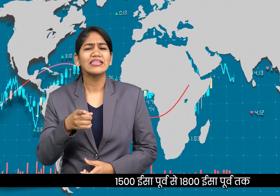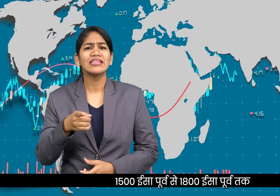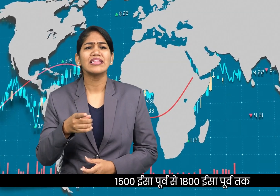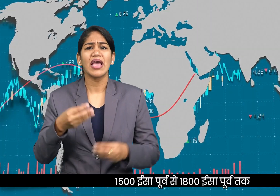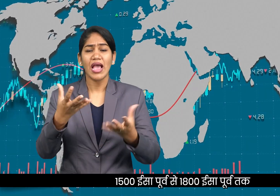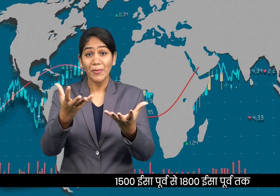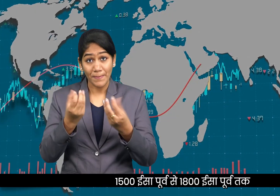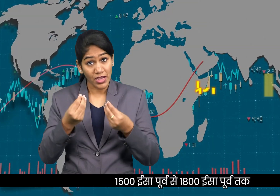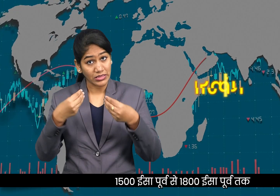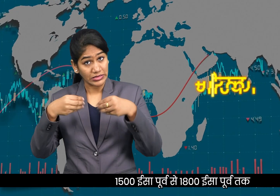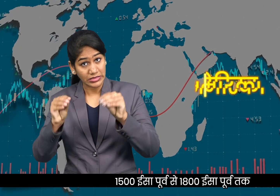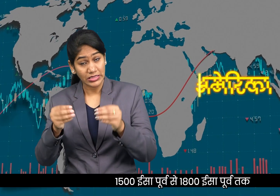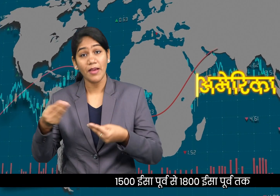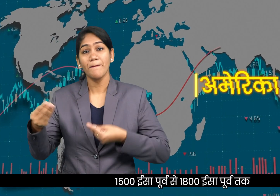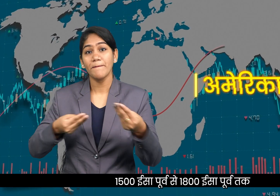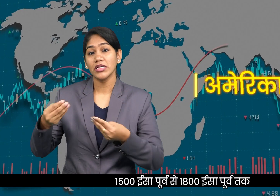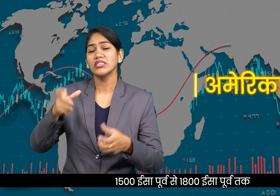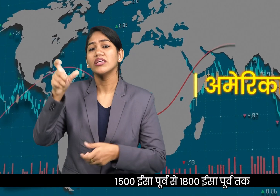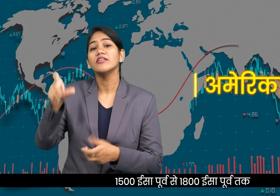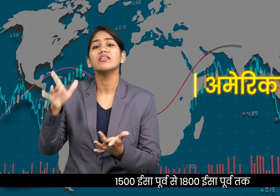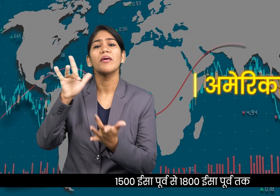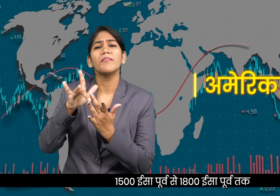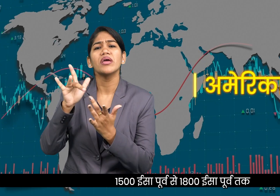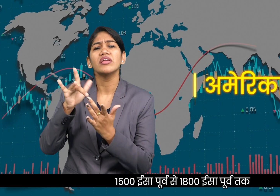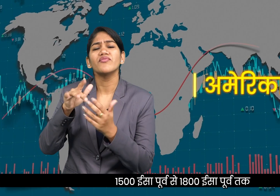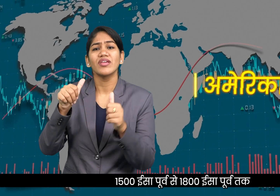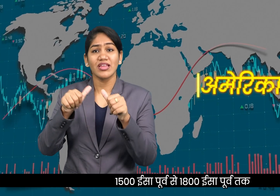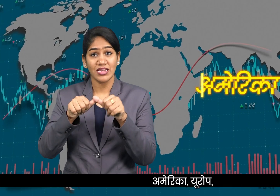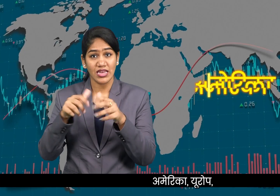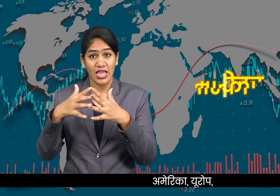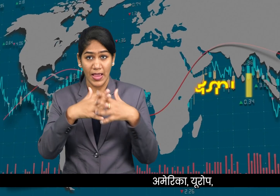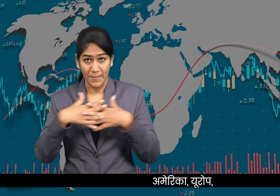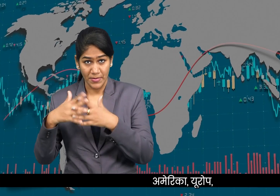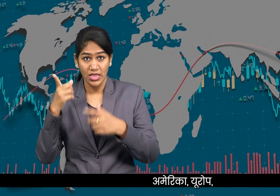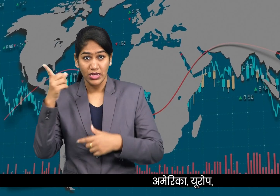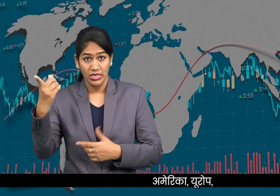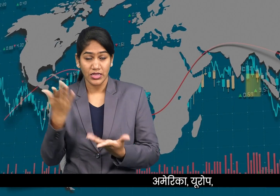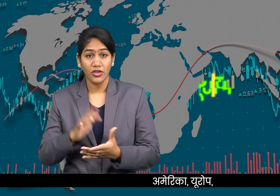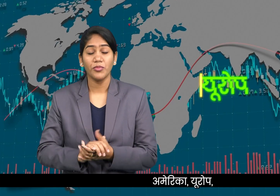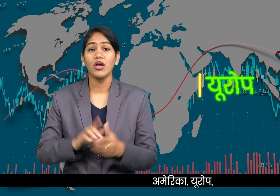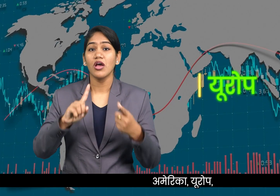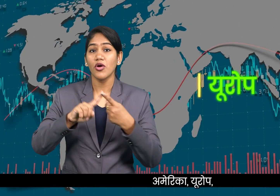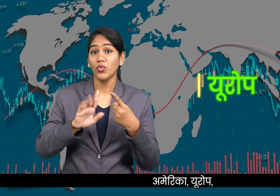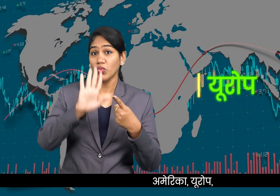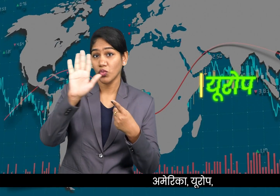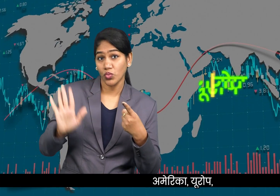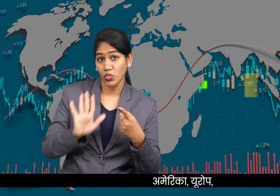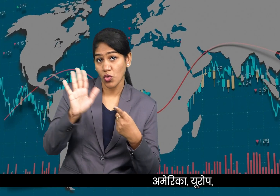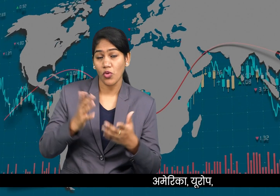1500 ईसा पूर्व से 1800 ईसा पूर्व तक अमेरिका, यूरोप,